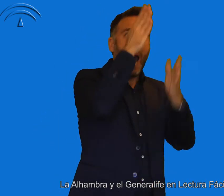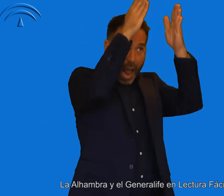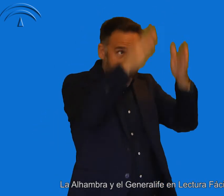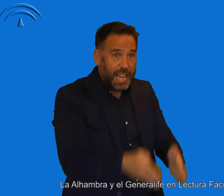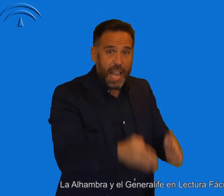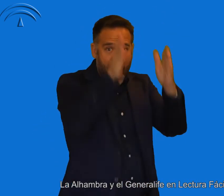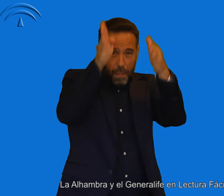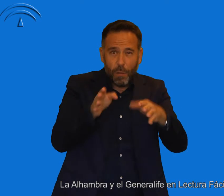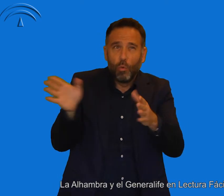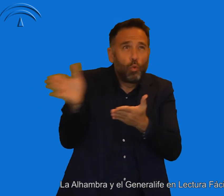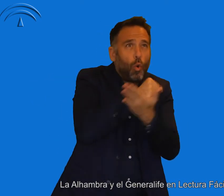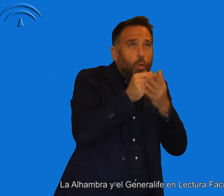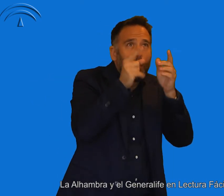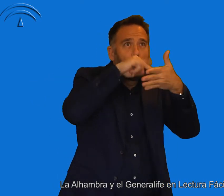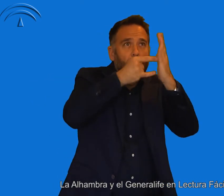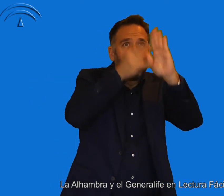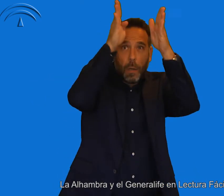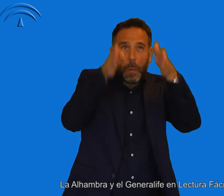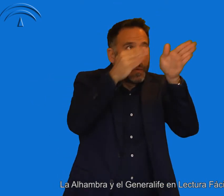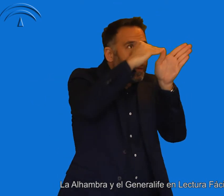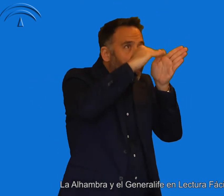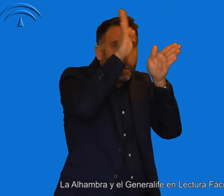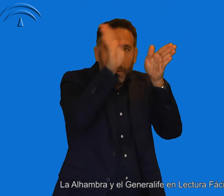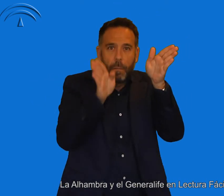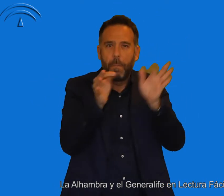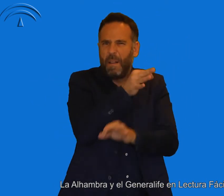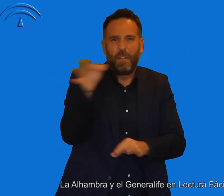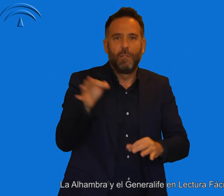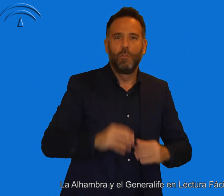alineadas. Todo está conjuntado y equilibrado.